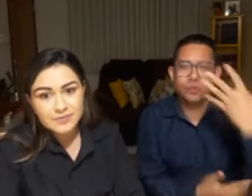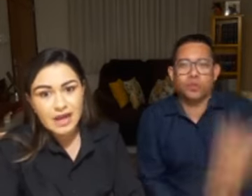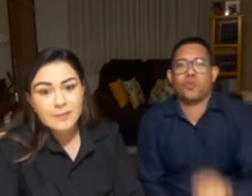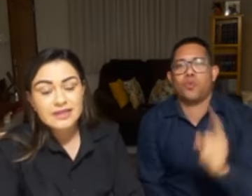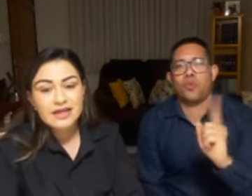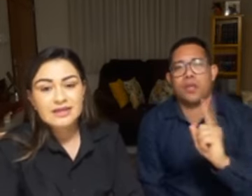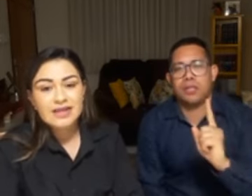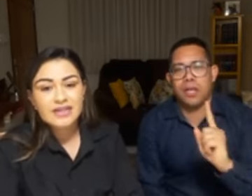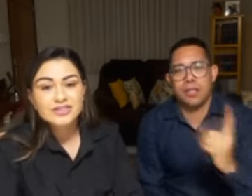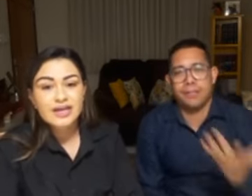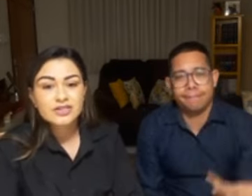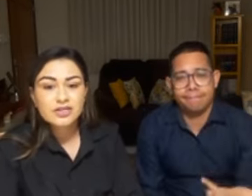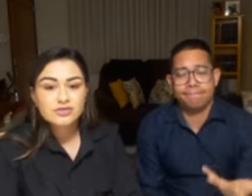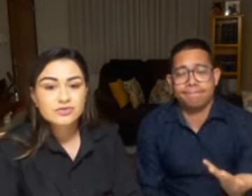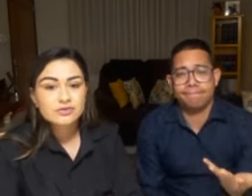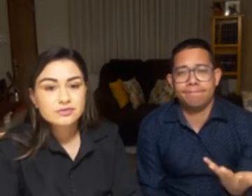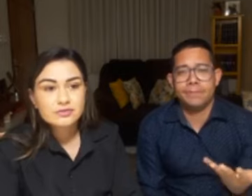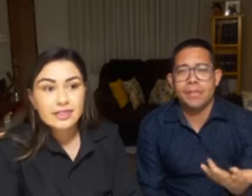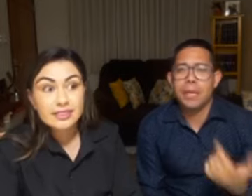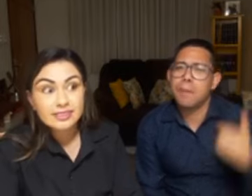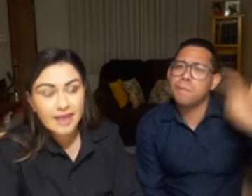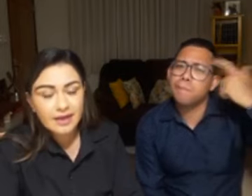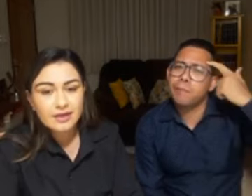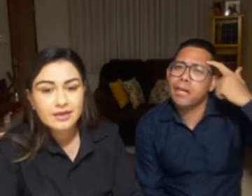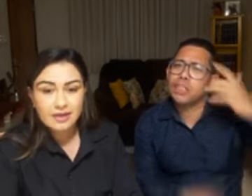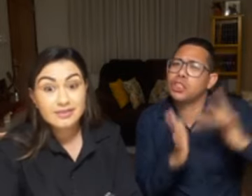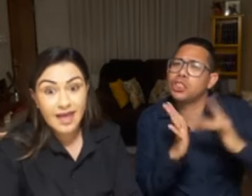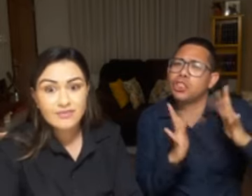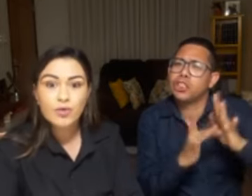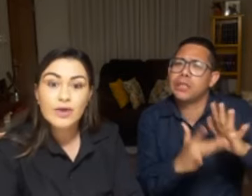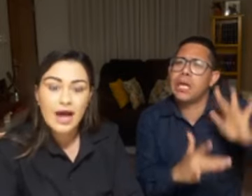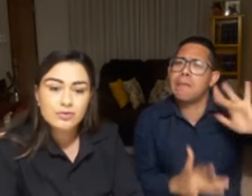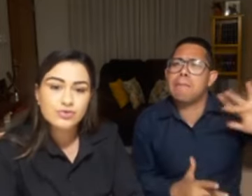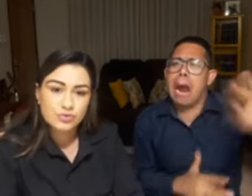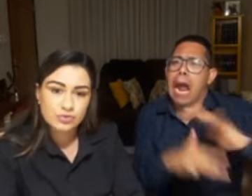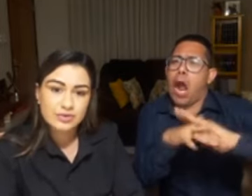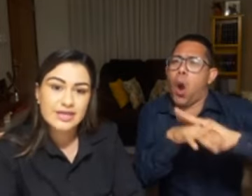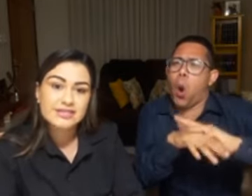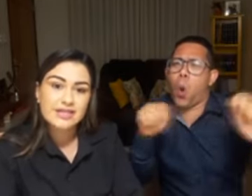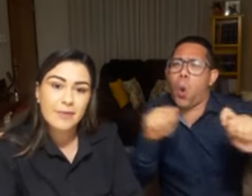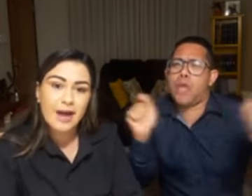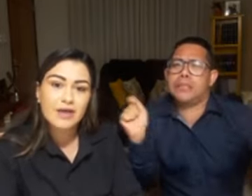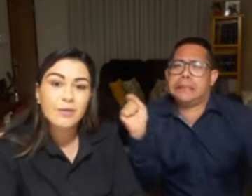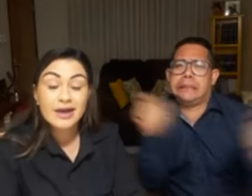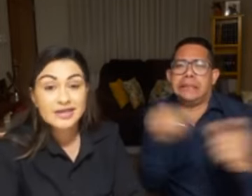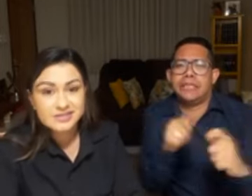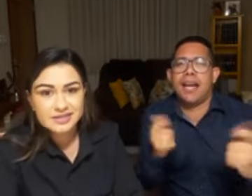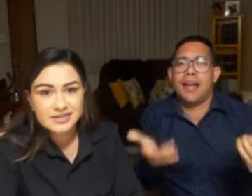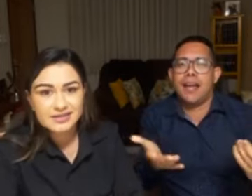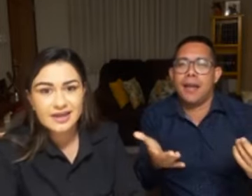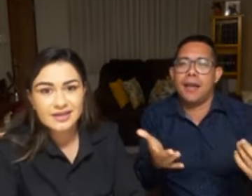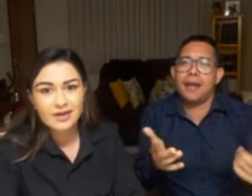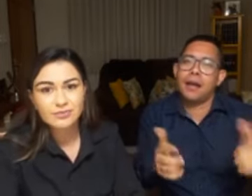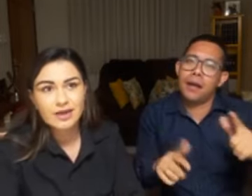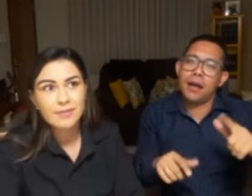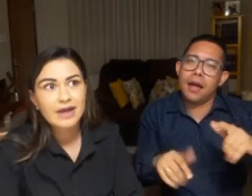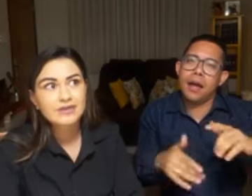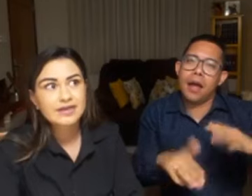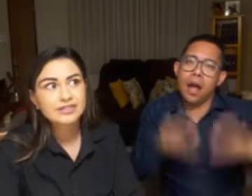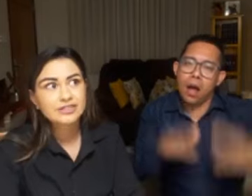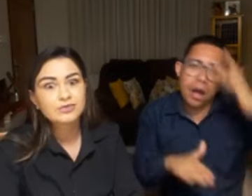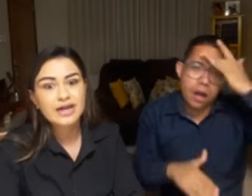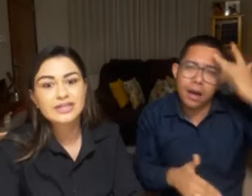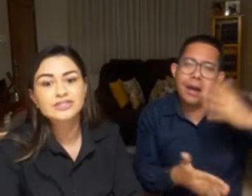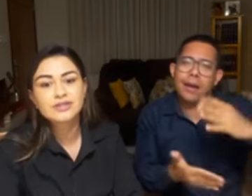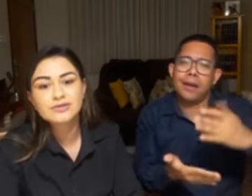trabalho. A mentalidade é que Jesus deve curar o surdo, e que esse trabalho é uma heresia, né? Que é um trabalho que a